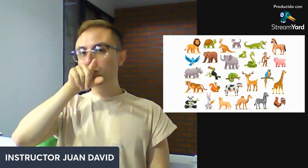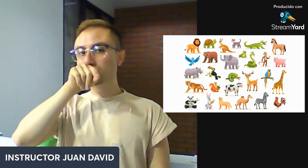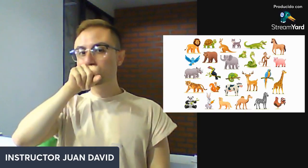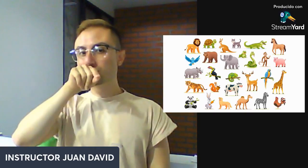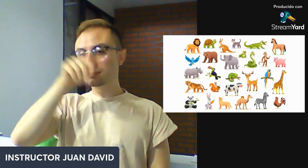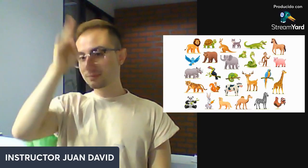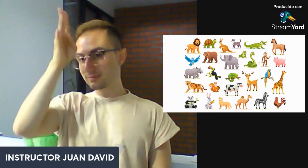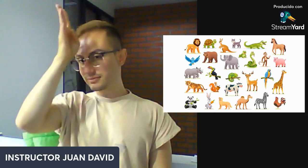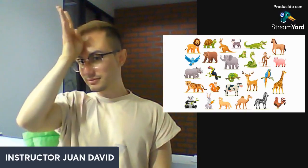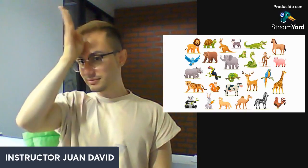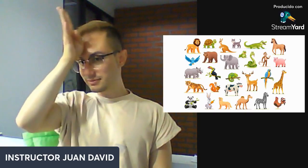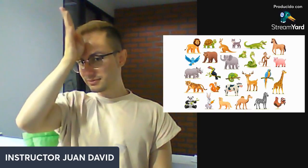Gallo.